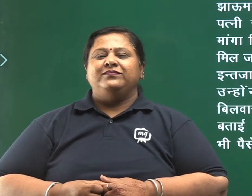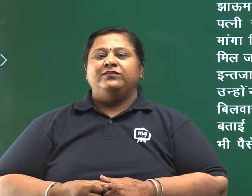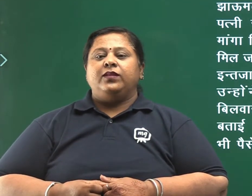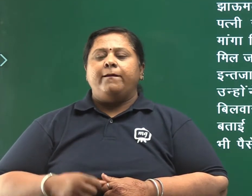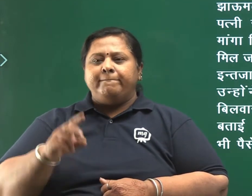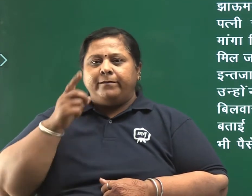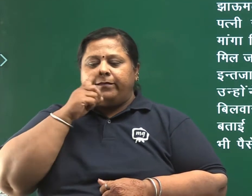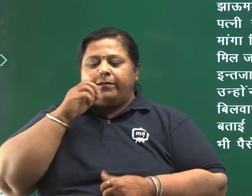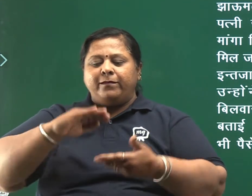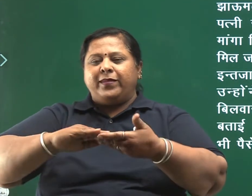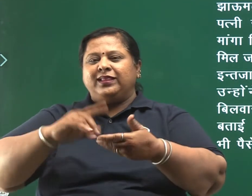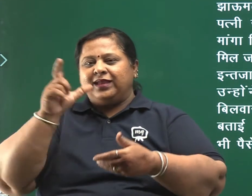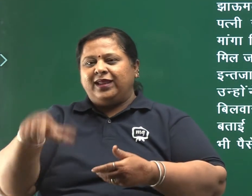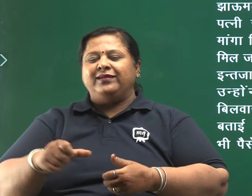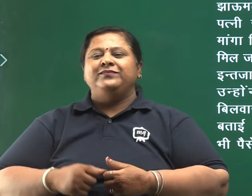पत्नी ने